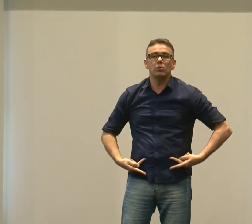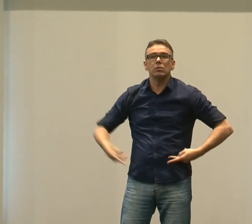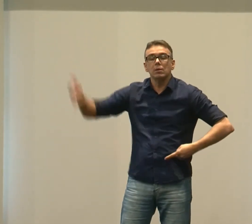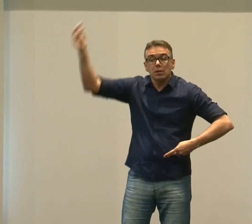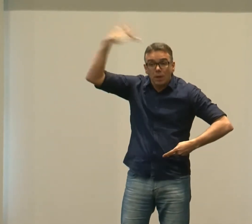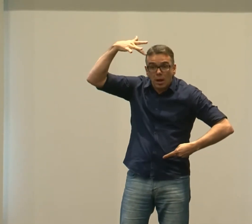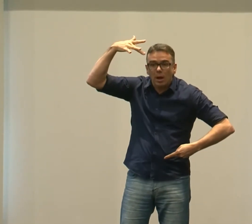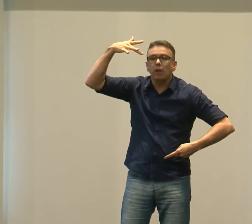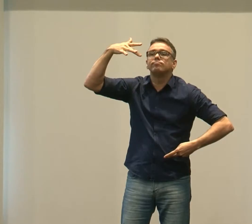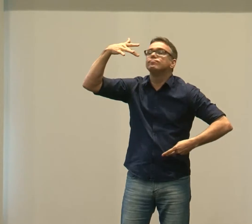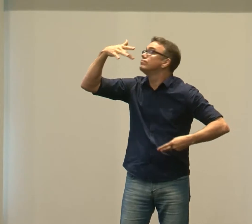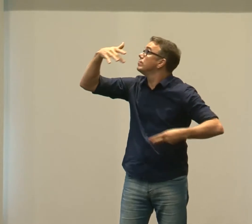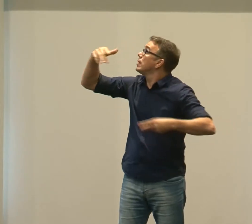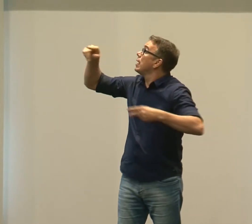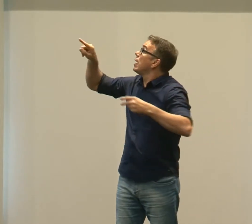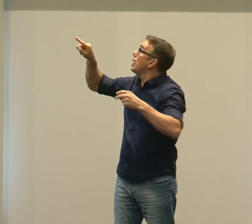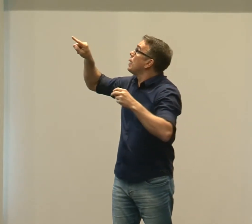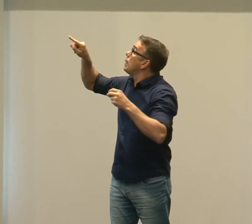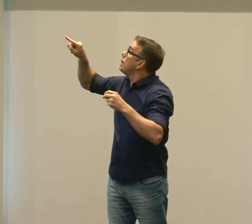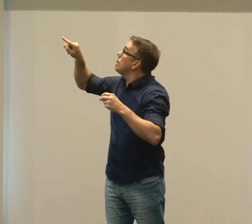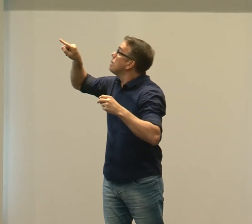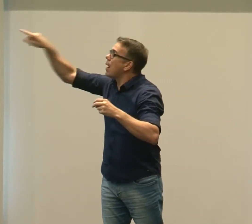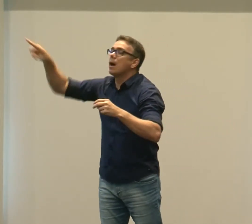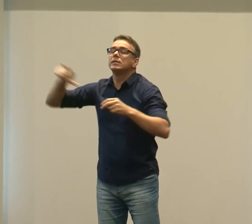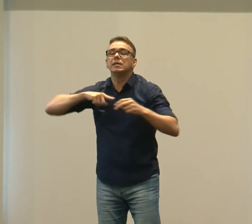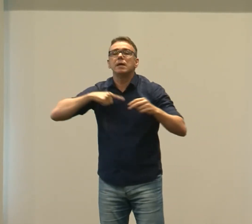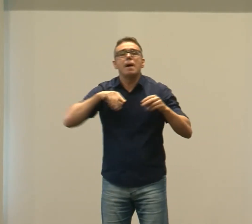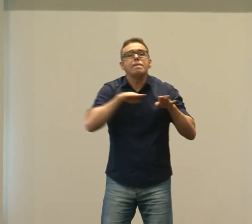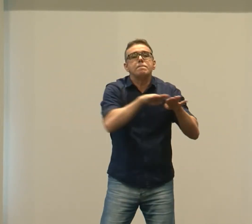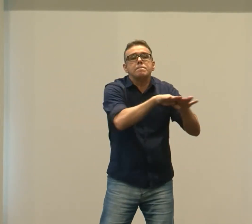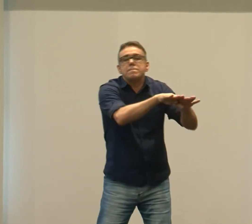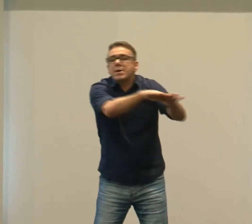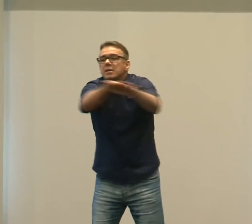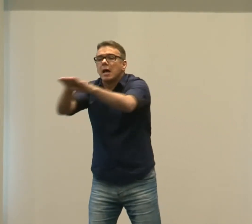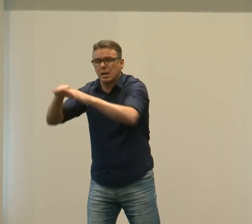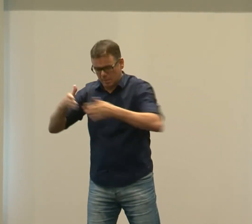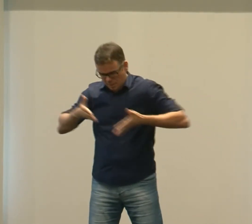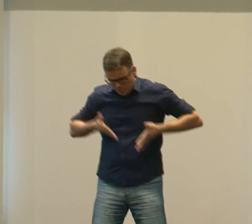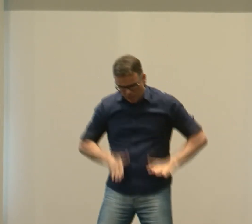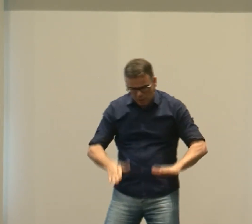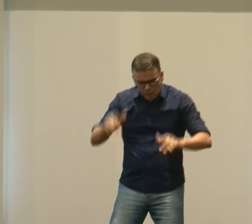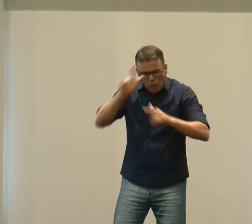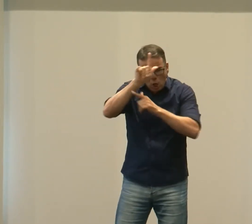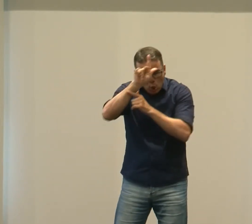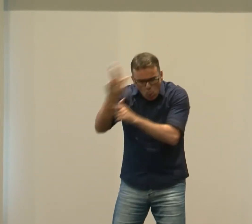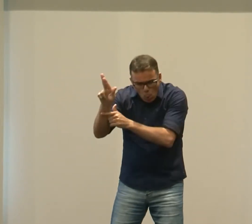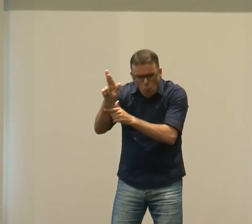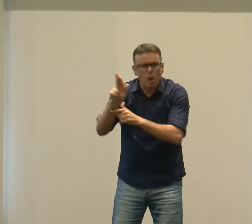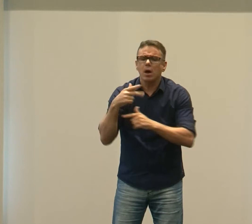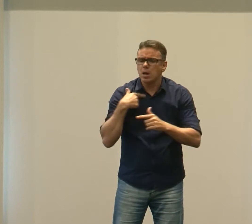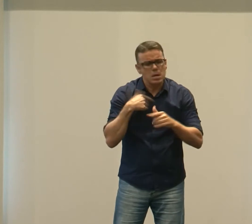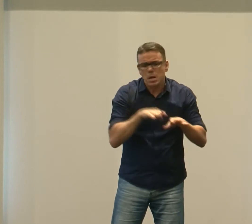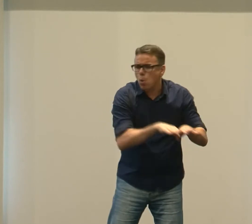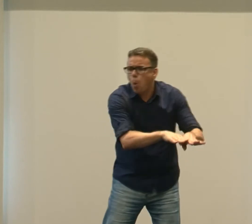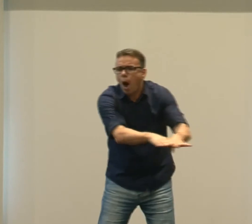o ser humano já tem essa capacidade também com a